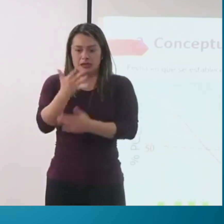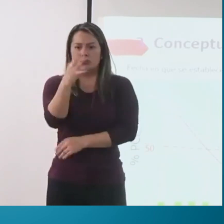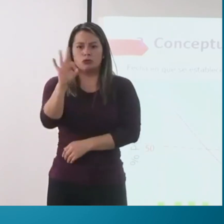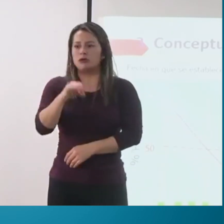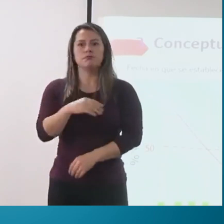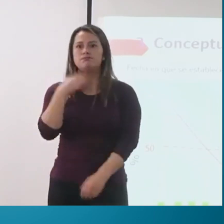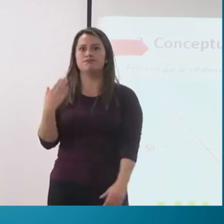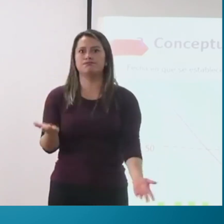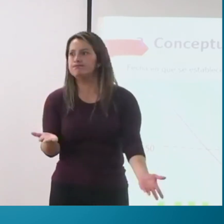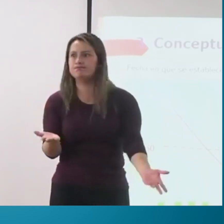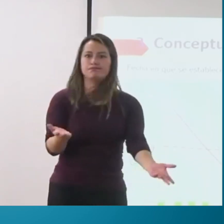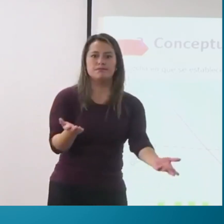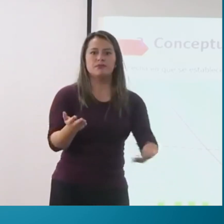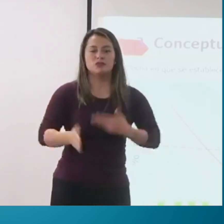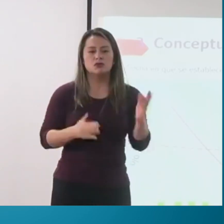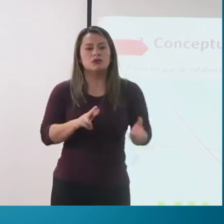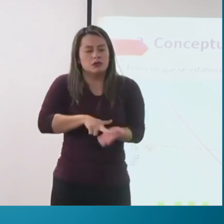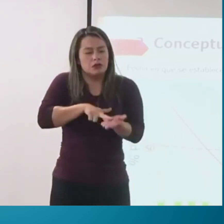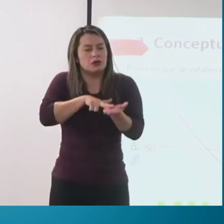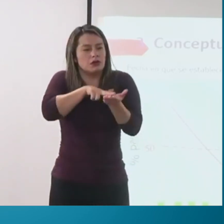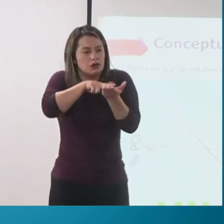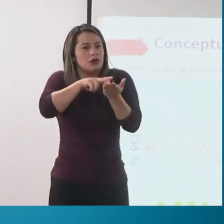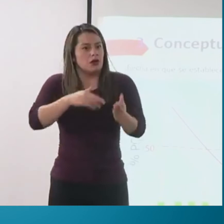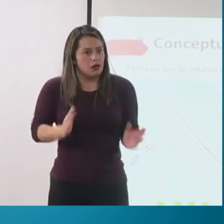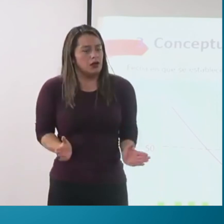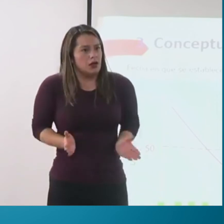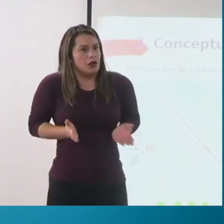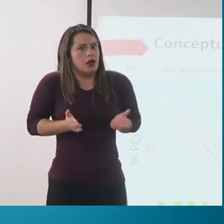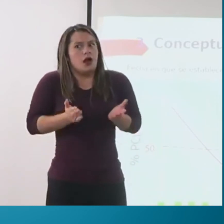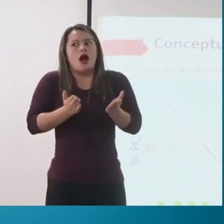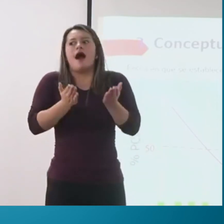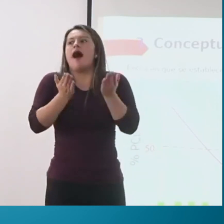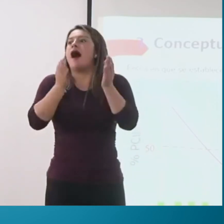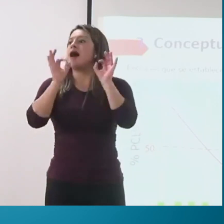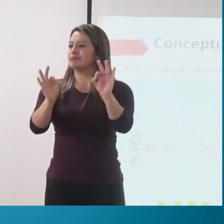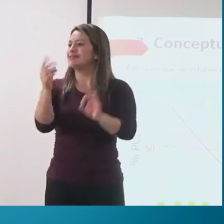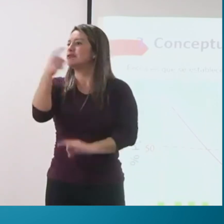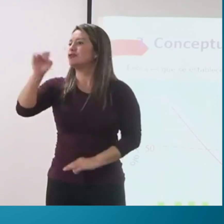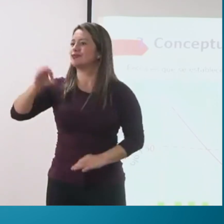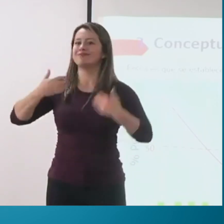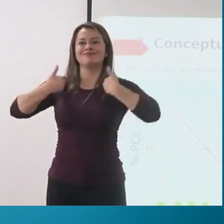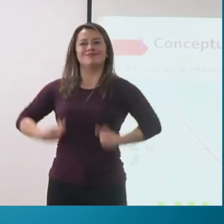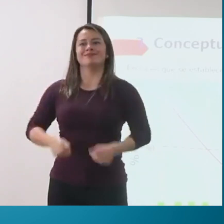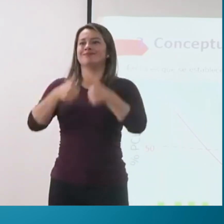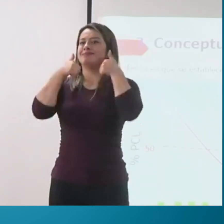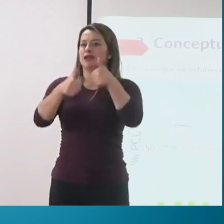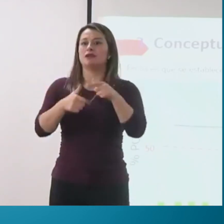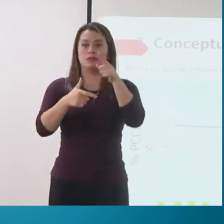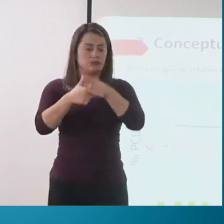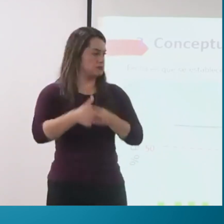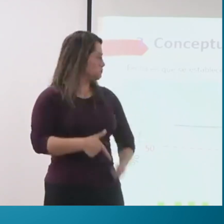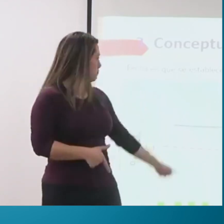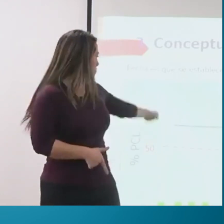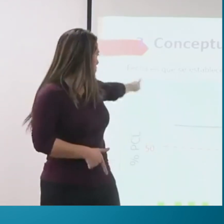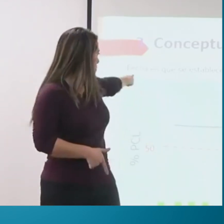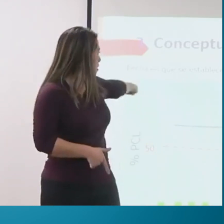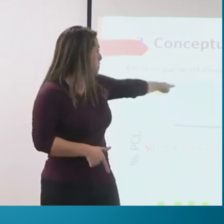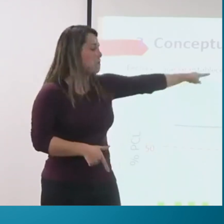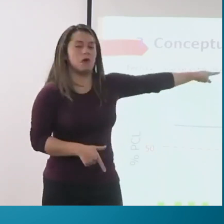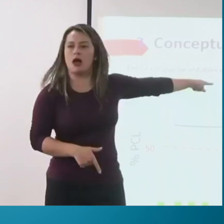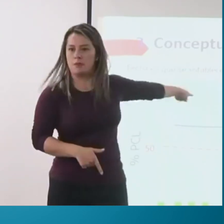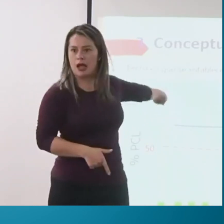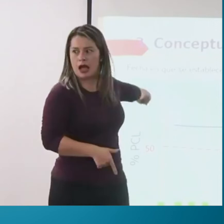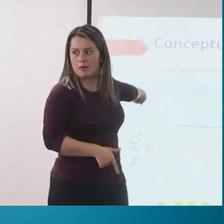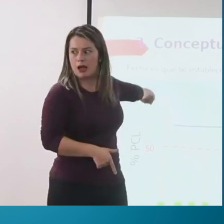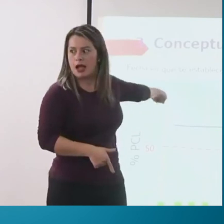50%. Y acá una persona que el día 720 se recuperó totalmente como las enfermedades mentales y dejó de ser inválida. Y acá